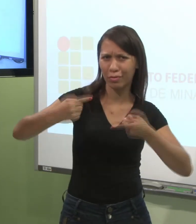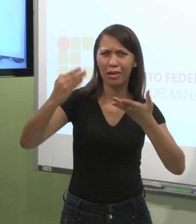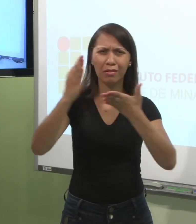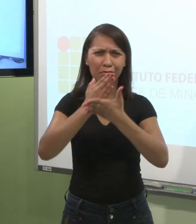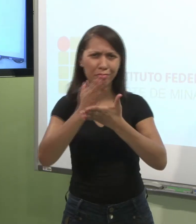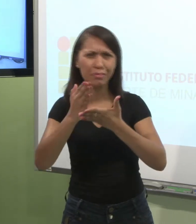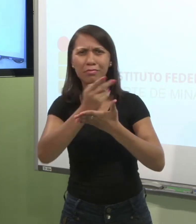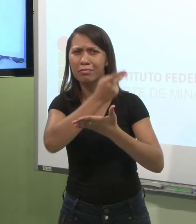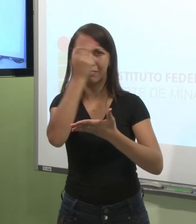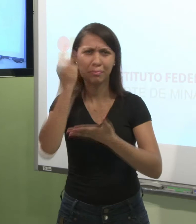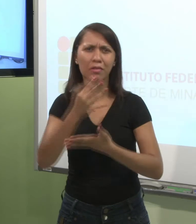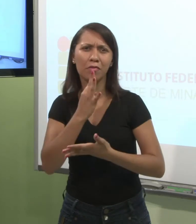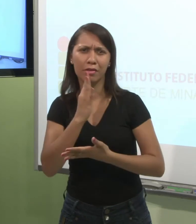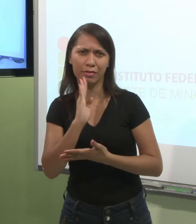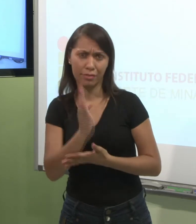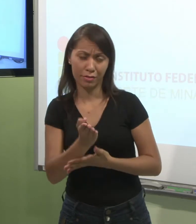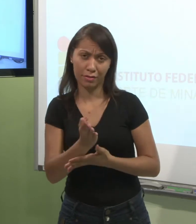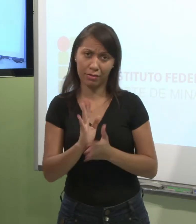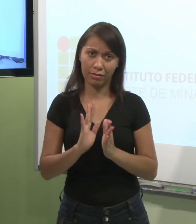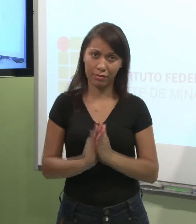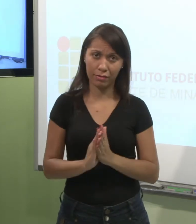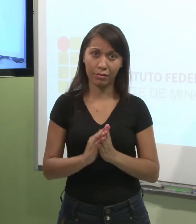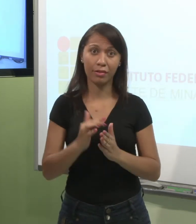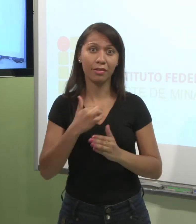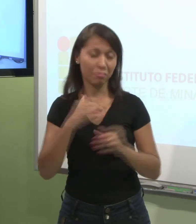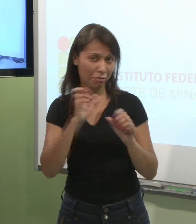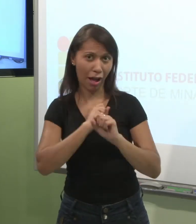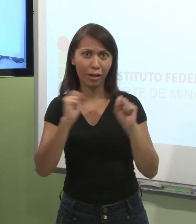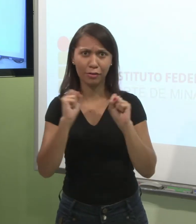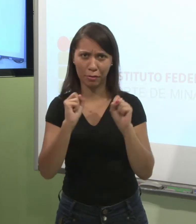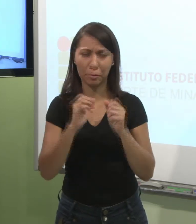quase todo mundo já conhece, mas eu particularmente adoro.